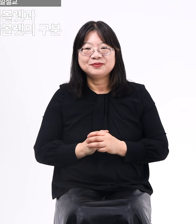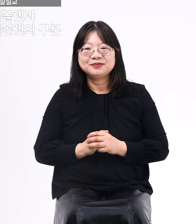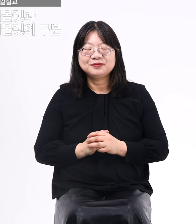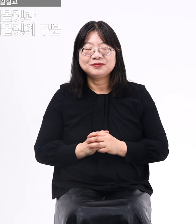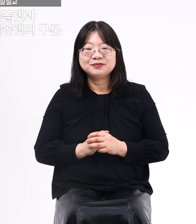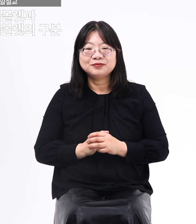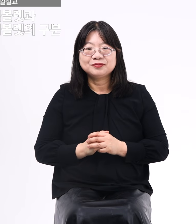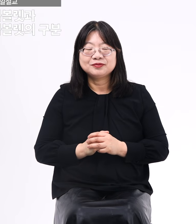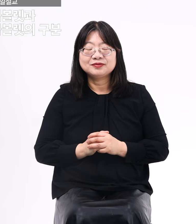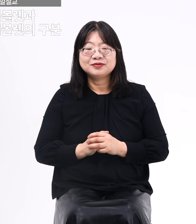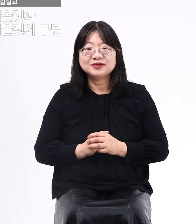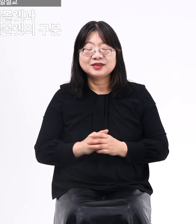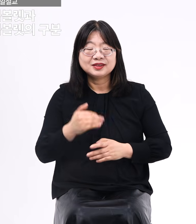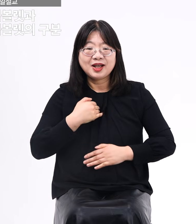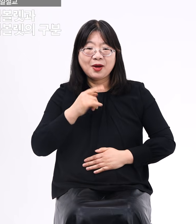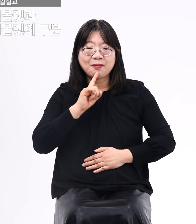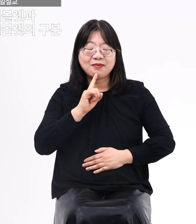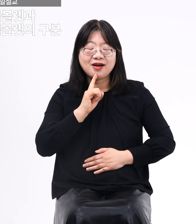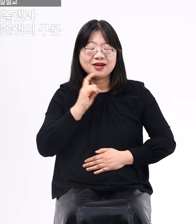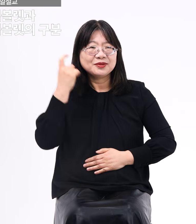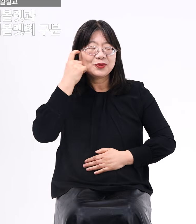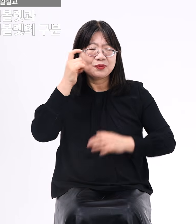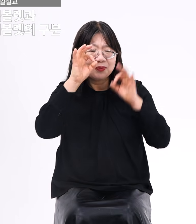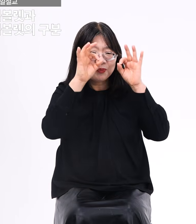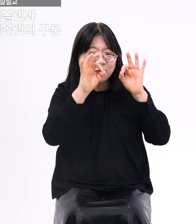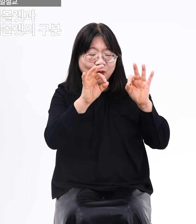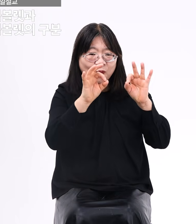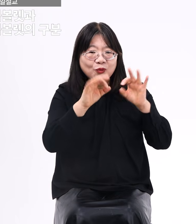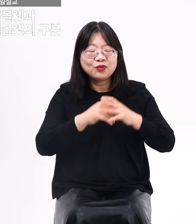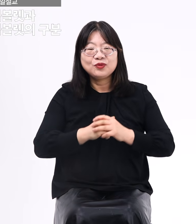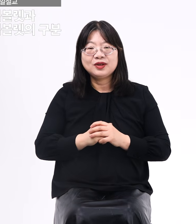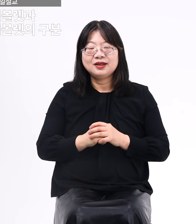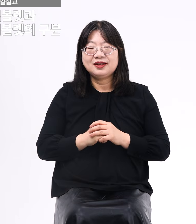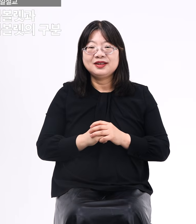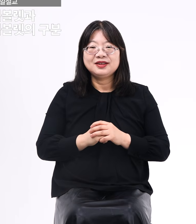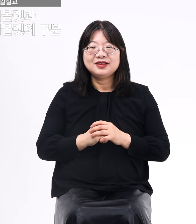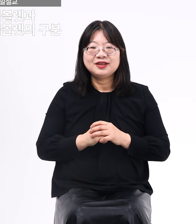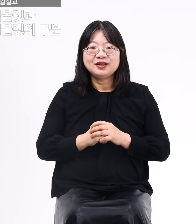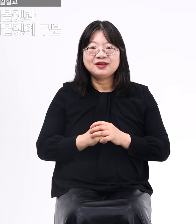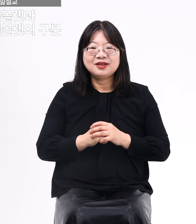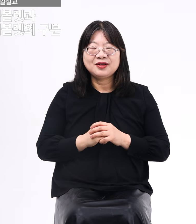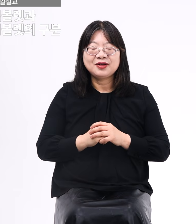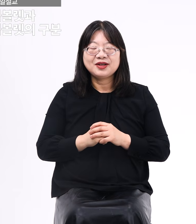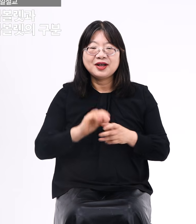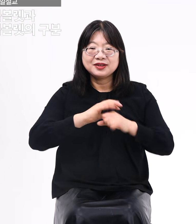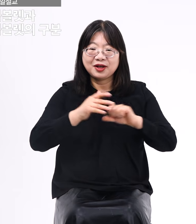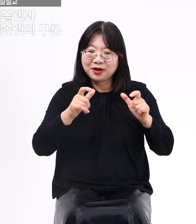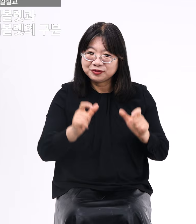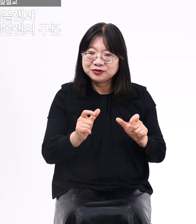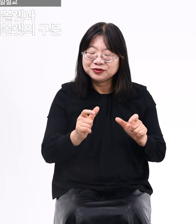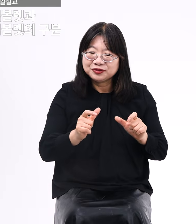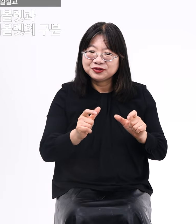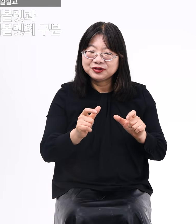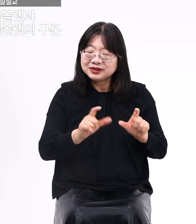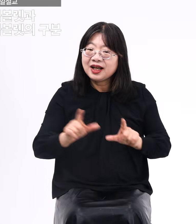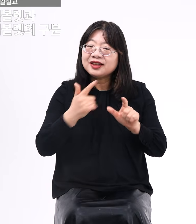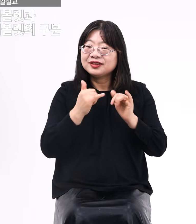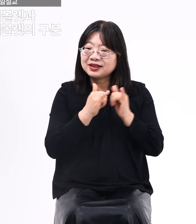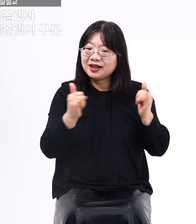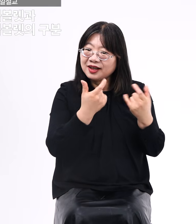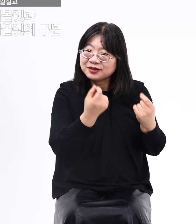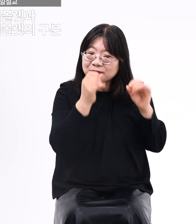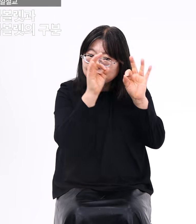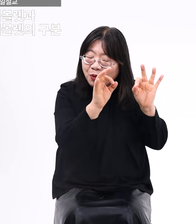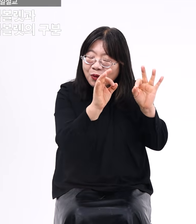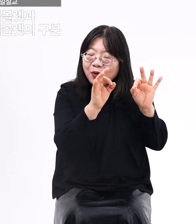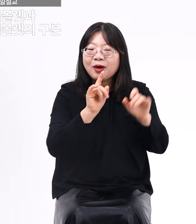전혀 제 말씨를 듣고 어디 그 경상도 사람 같아요? 말하기 전에는